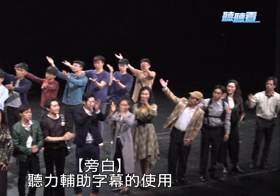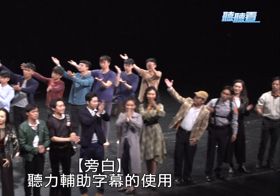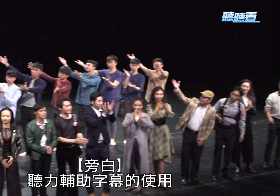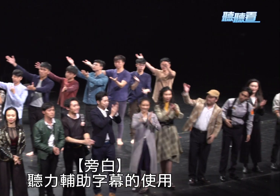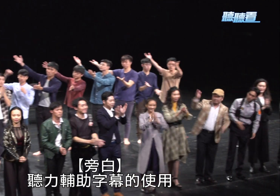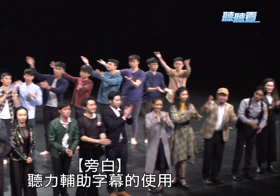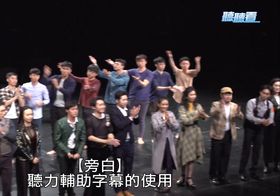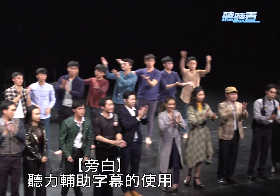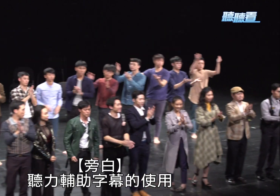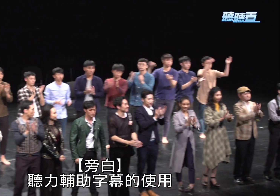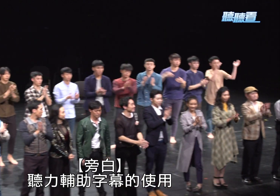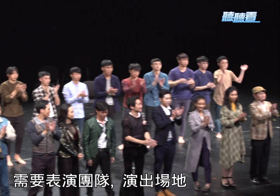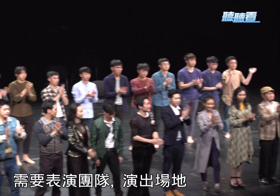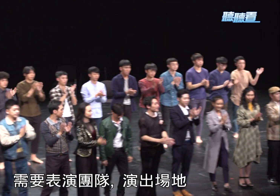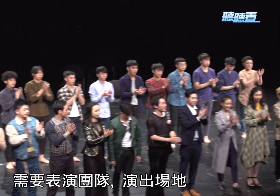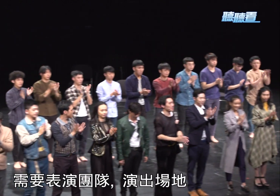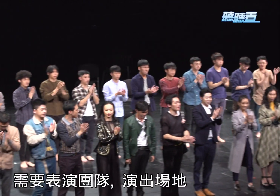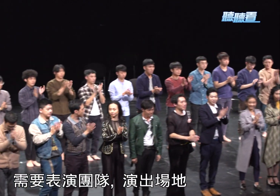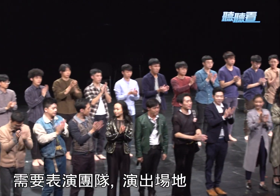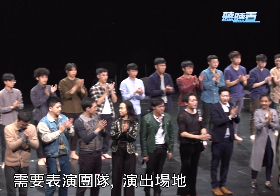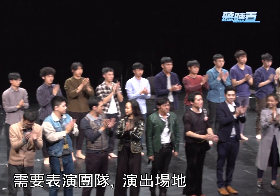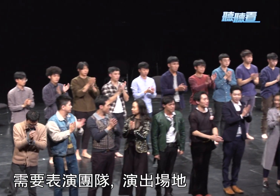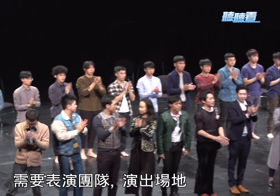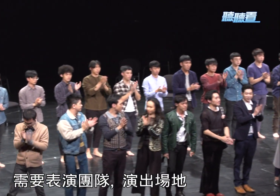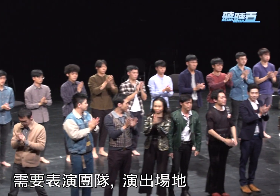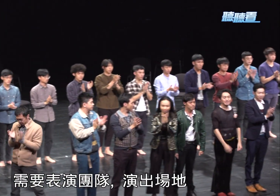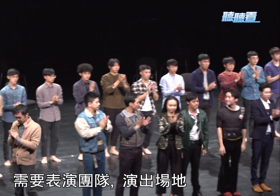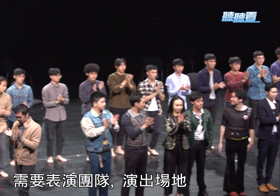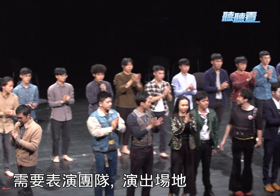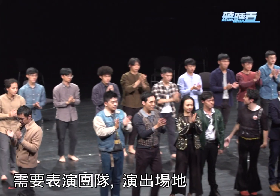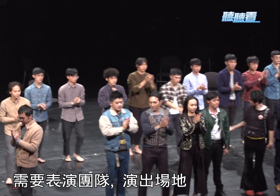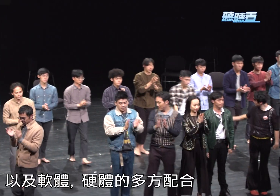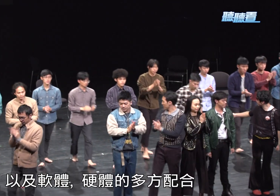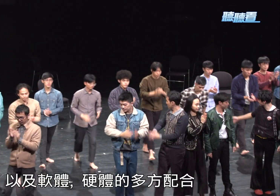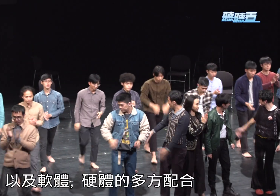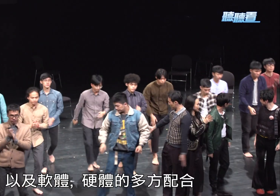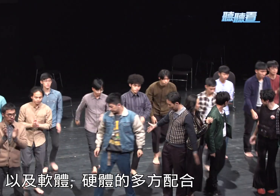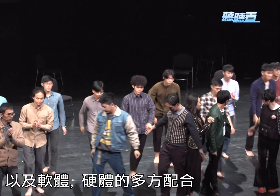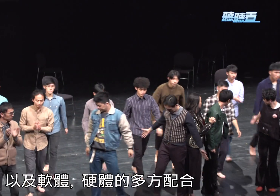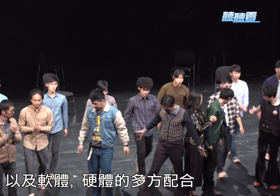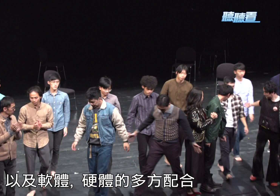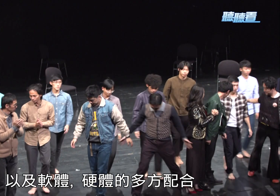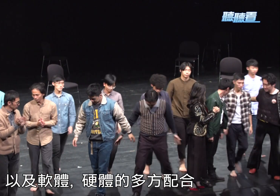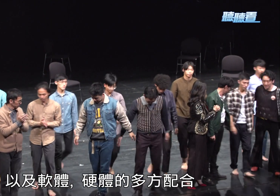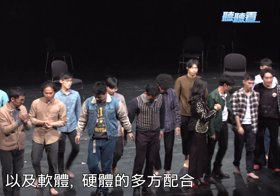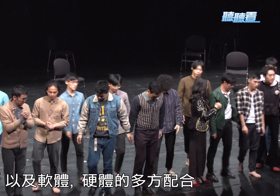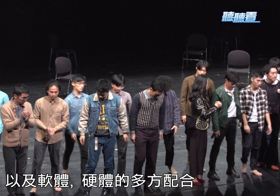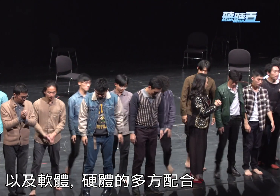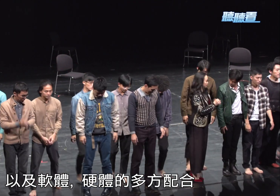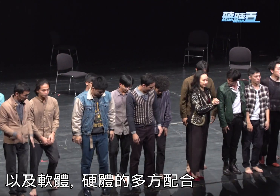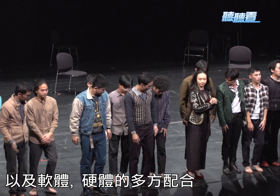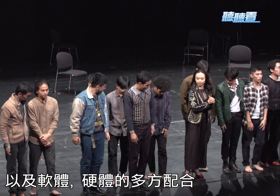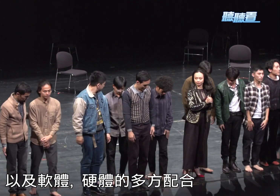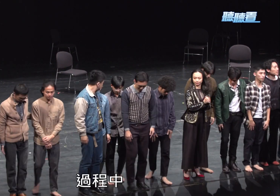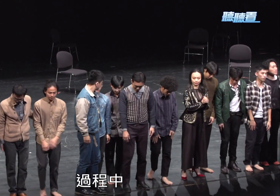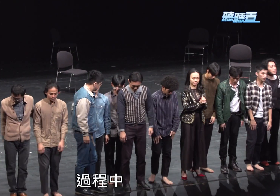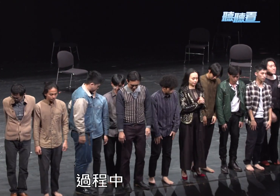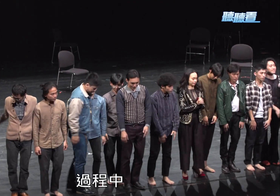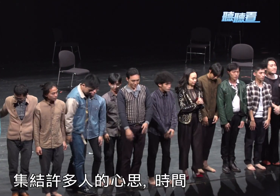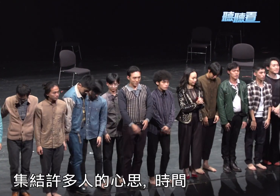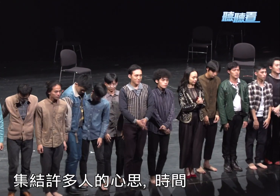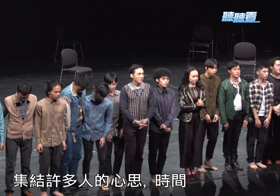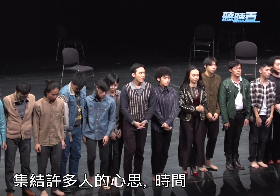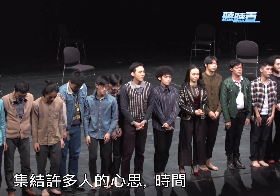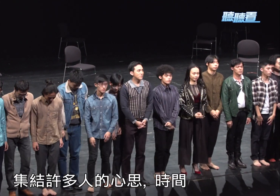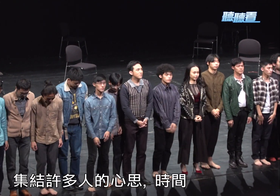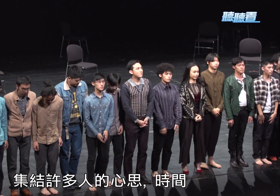听力辅助字幕的使用需要表演团队、演出场地以及软体、硬体的多方配合，过程中